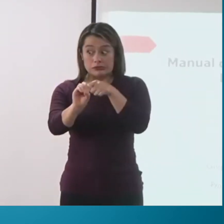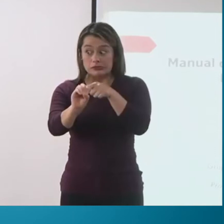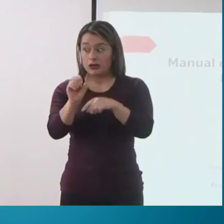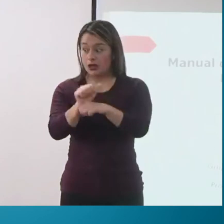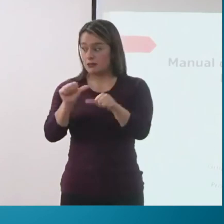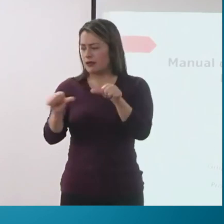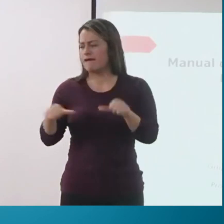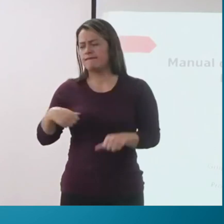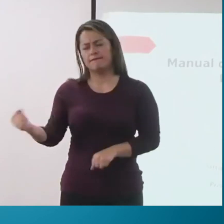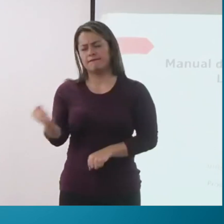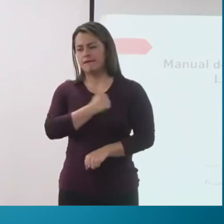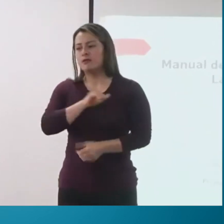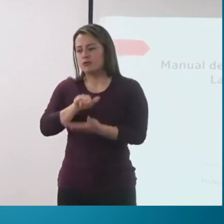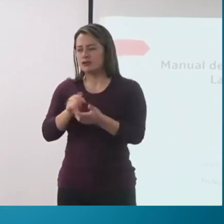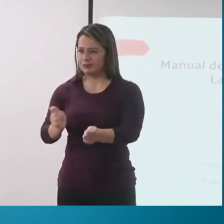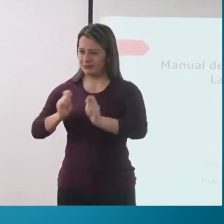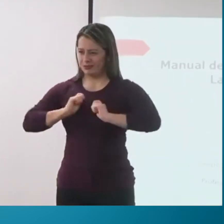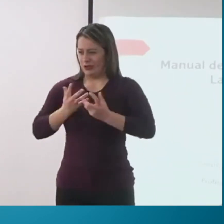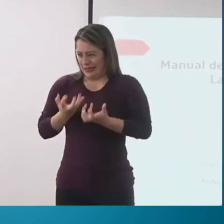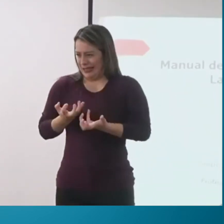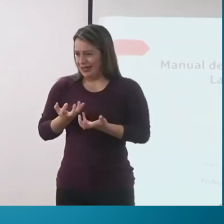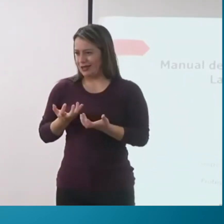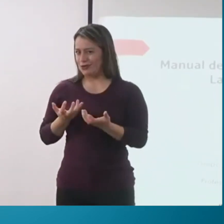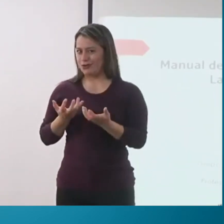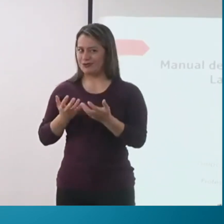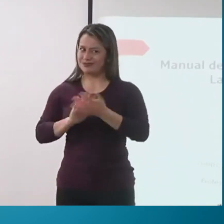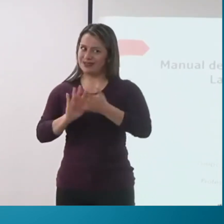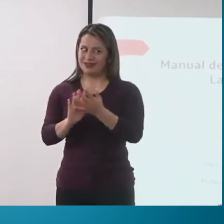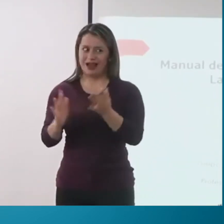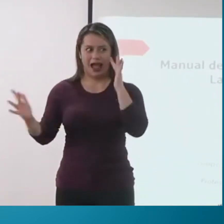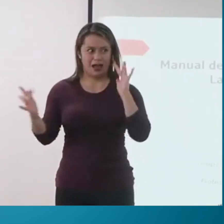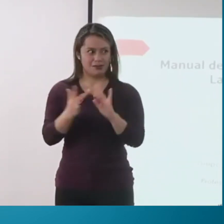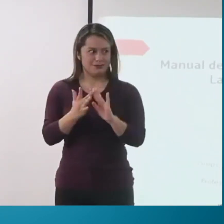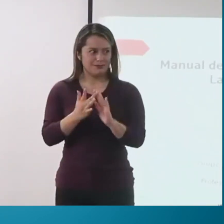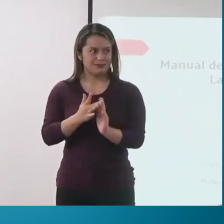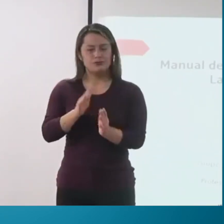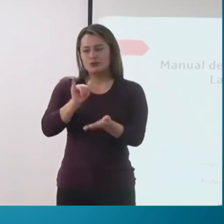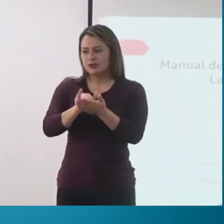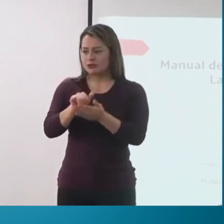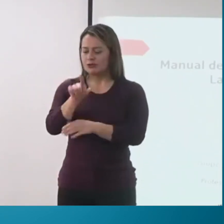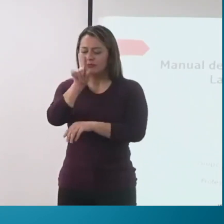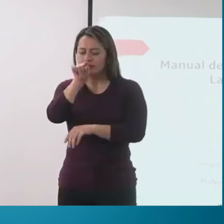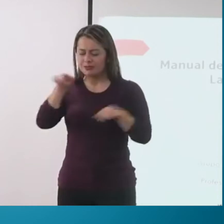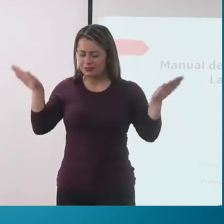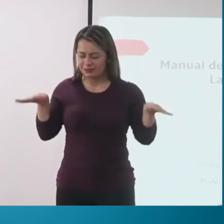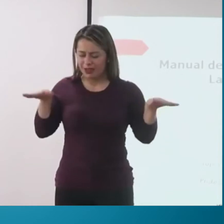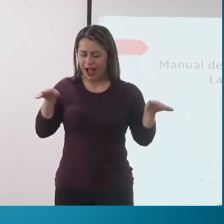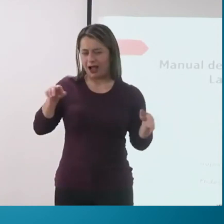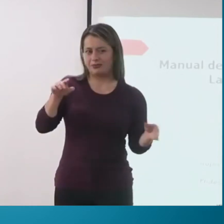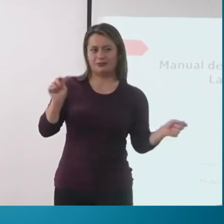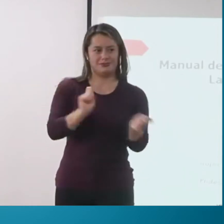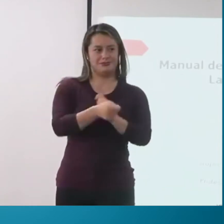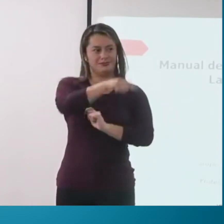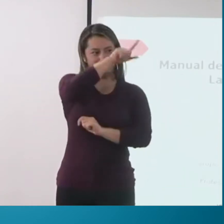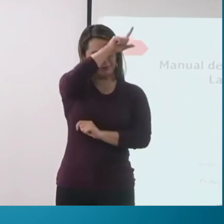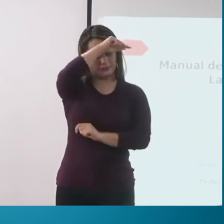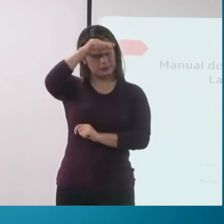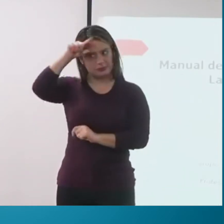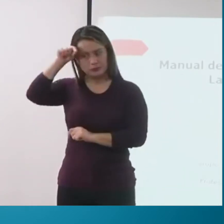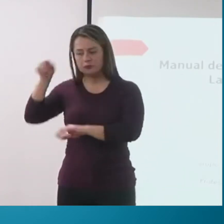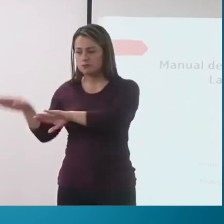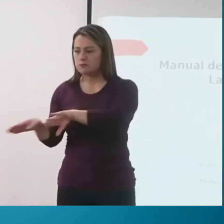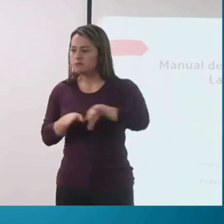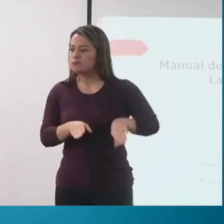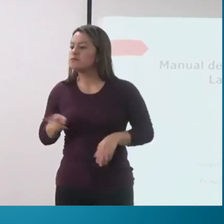mí. Yo tengo doble connotación, hoy vengo como miembro de dos grupos de investigación, el de Discapacidad, Políticas y Justicia Social